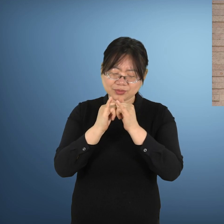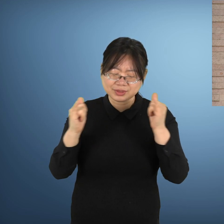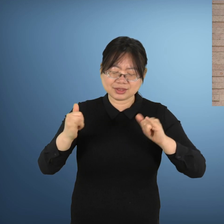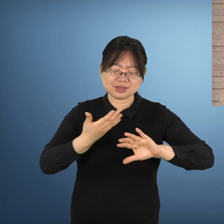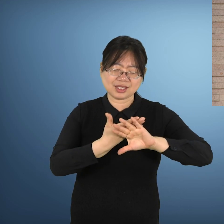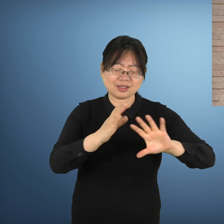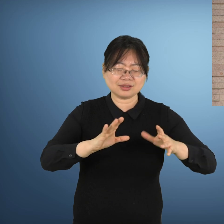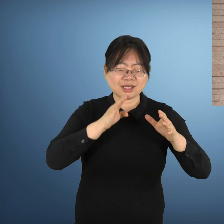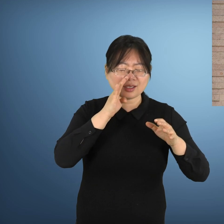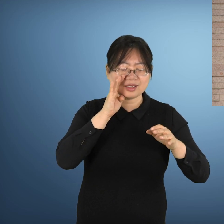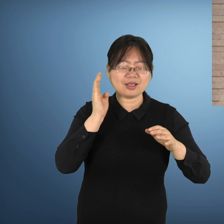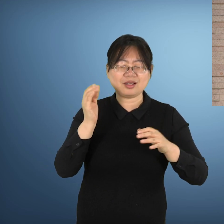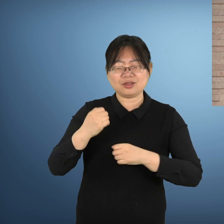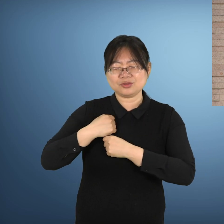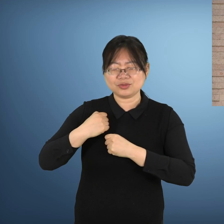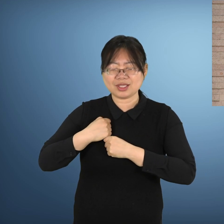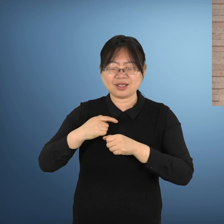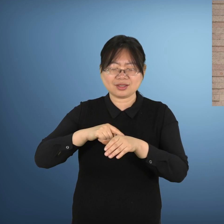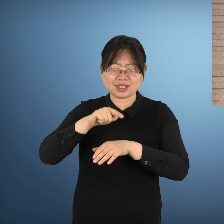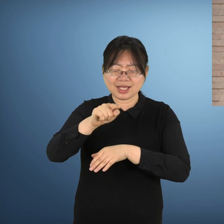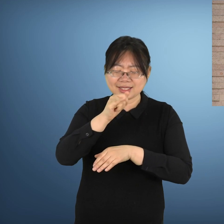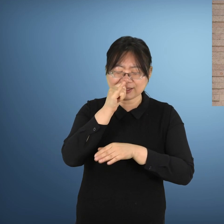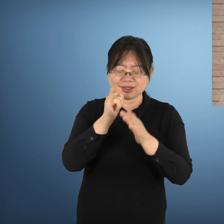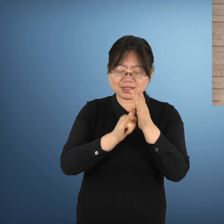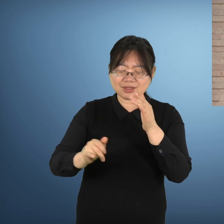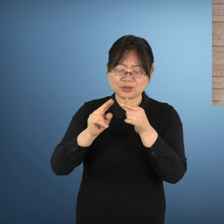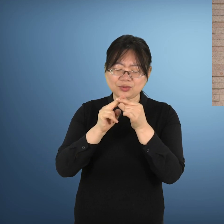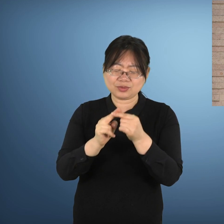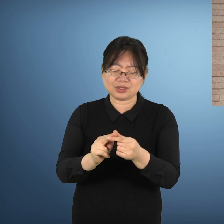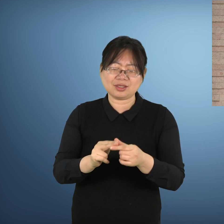해외, 군에 출타 있는 가족과